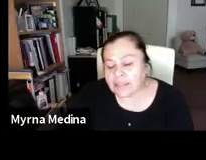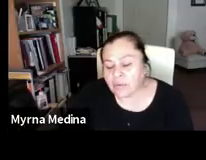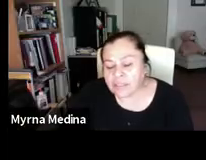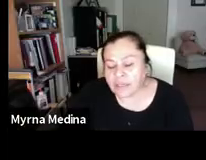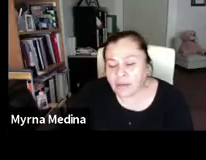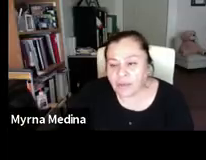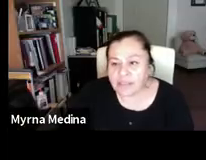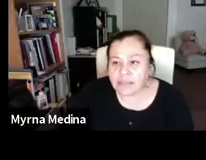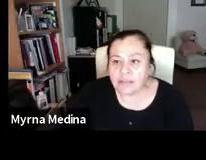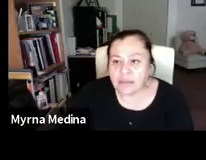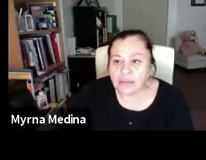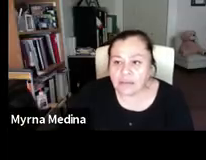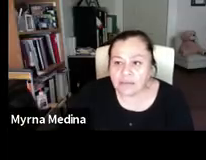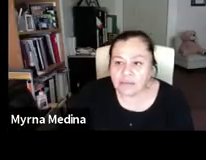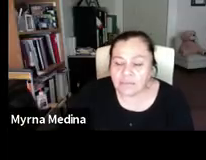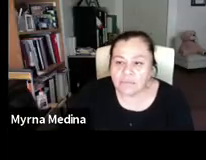que está en una silla de ruedas.